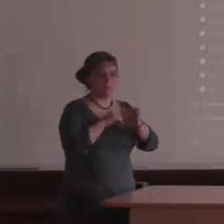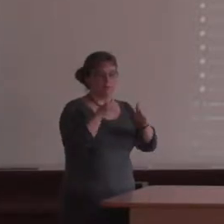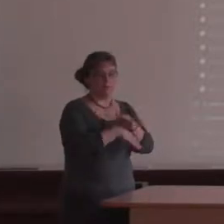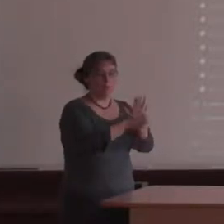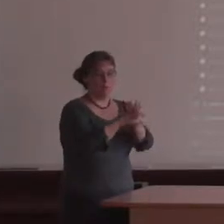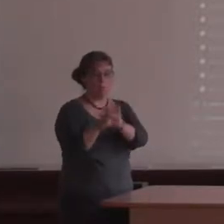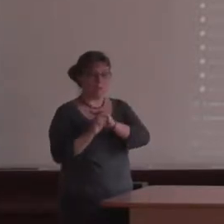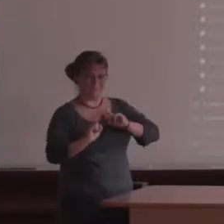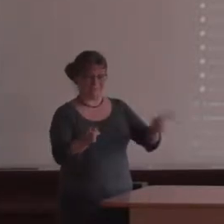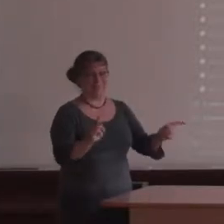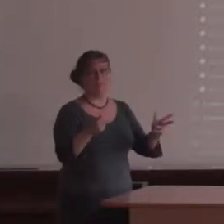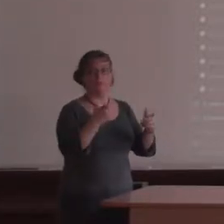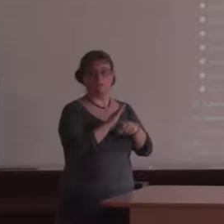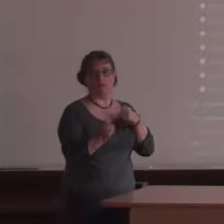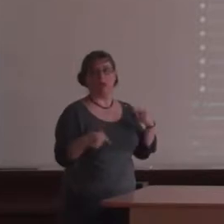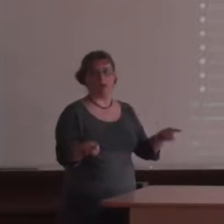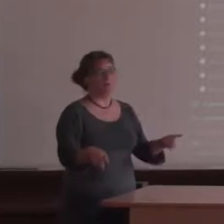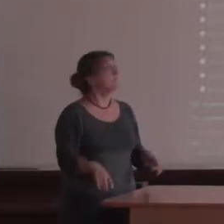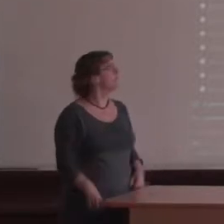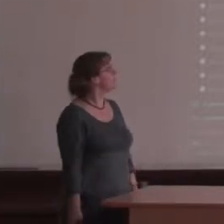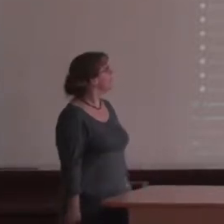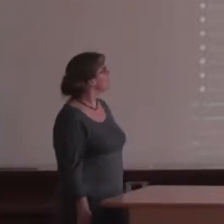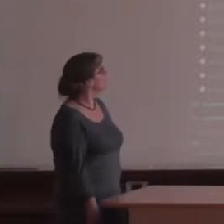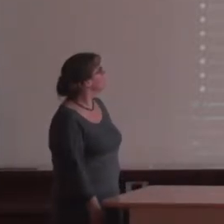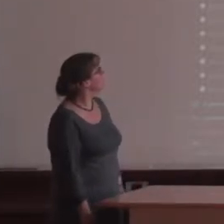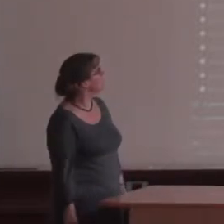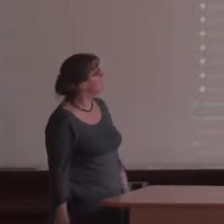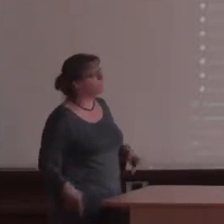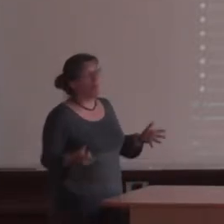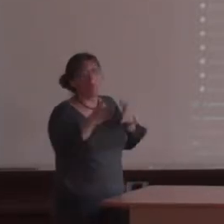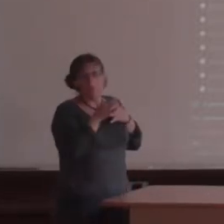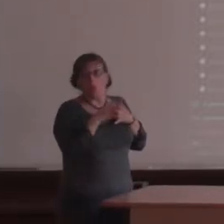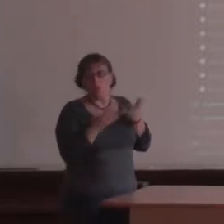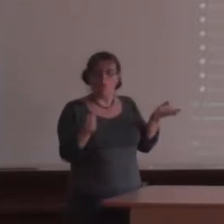avec la couverture, etc. Et là, je peux mettre toutes mes options.